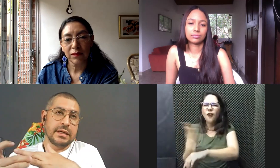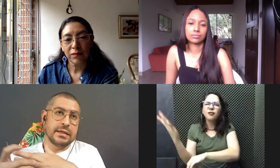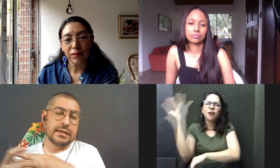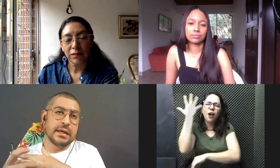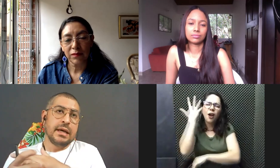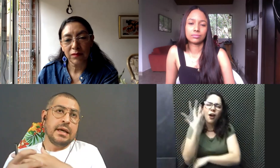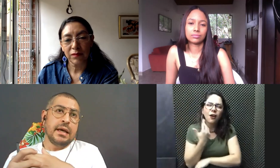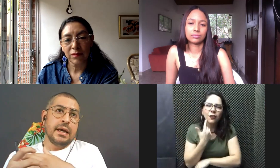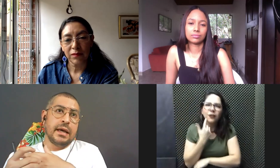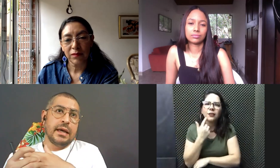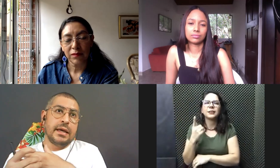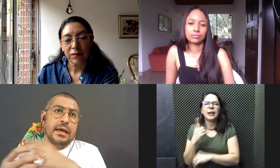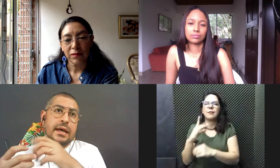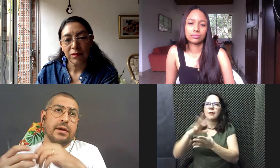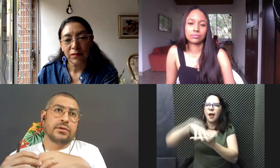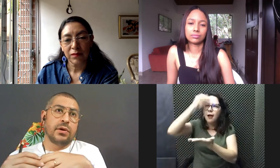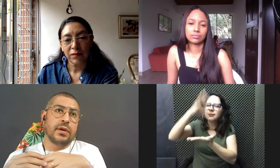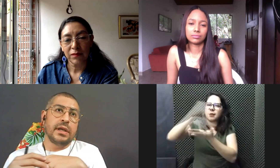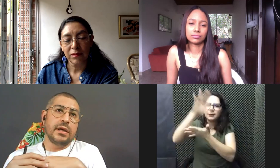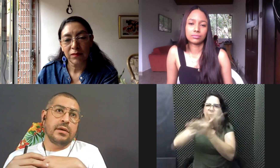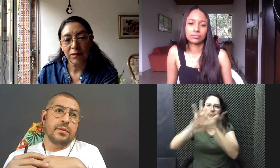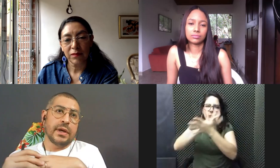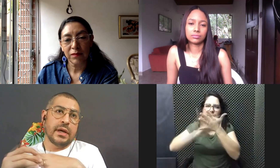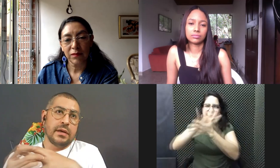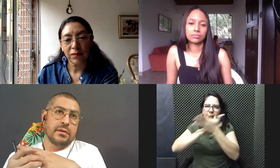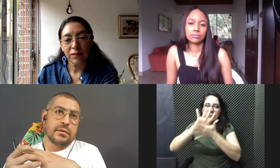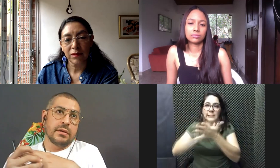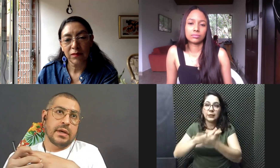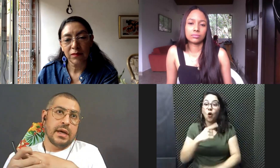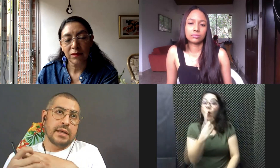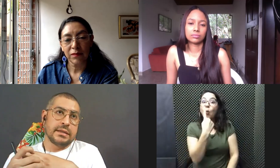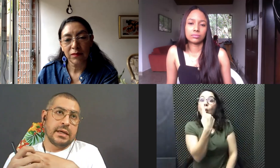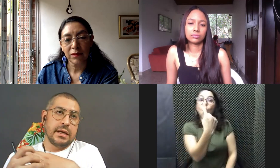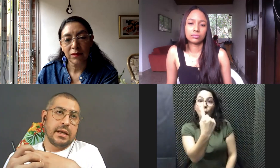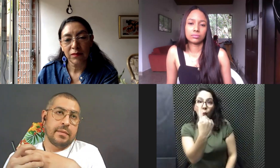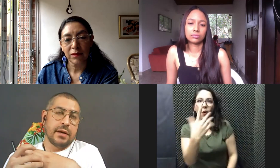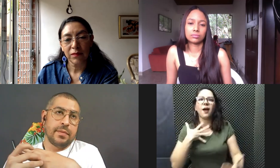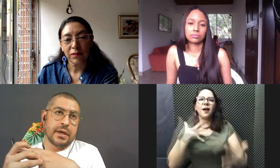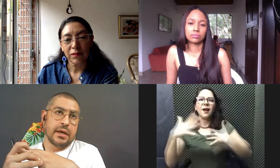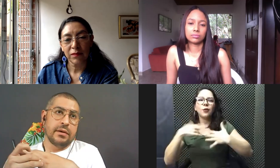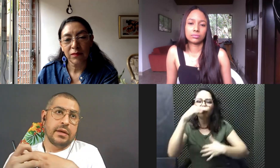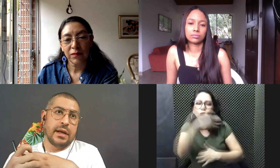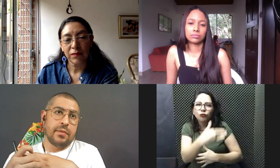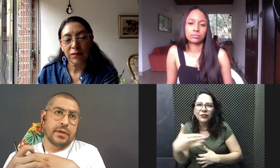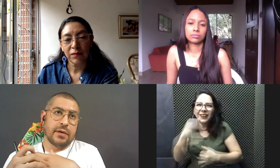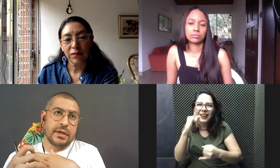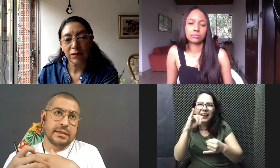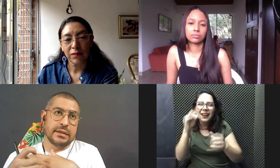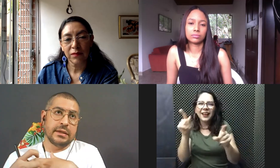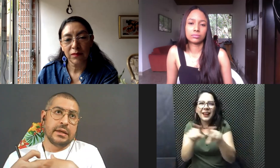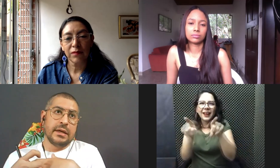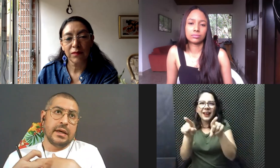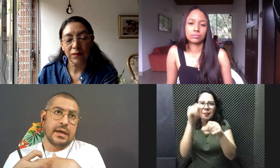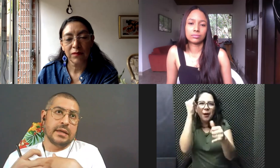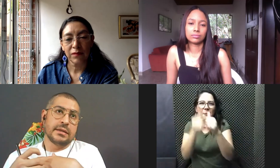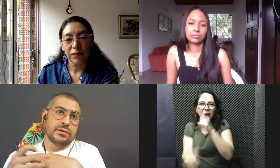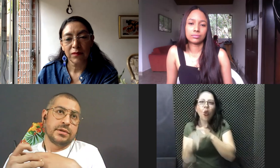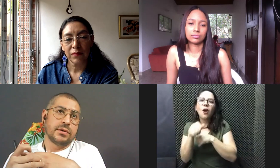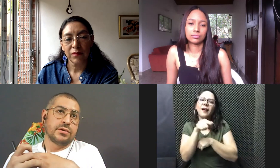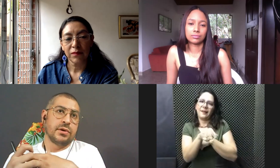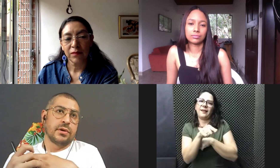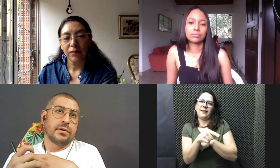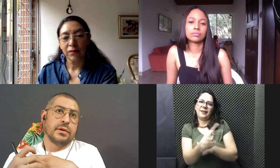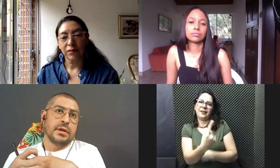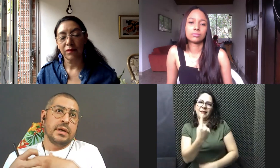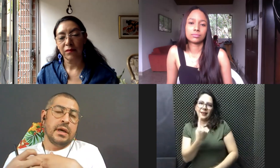lengua de señas. Solo el niño pequeño, que hace el hermano pequeño de la protagonista, es un